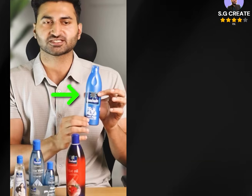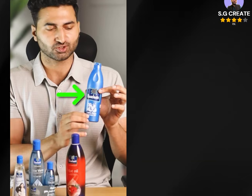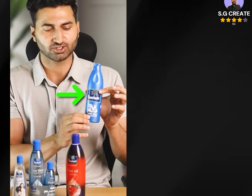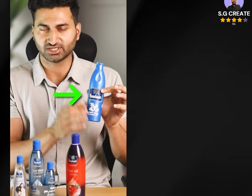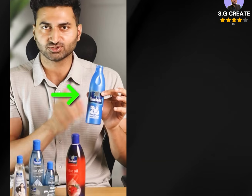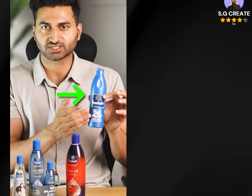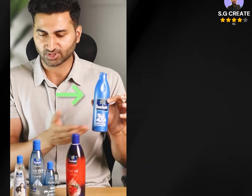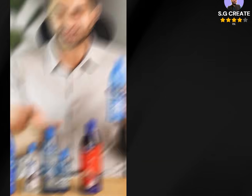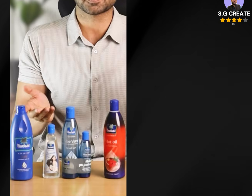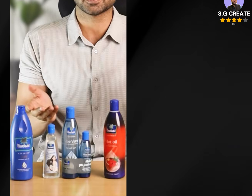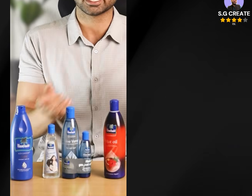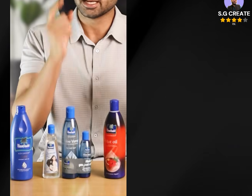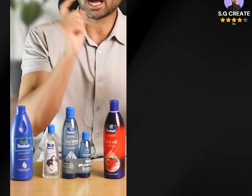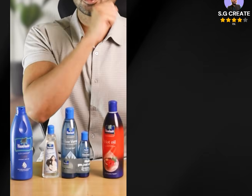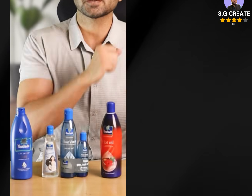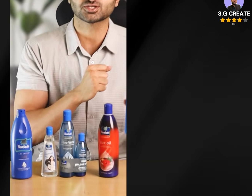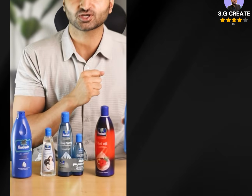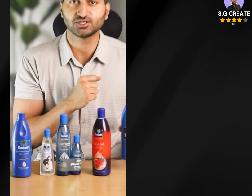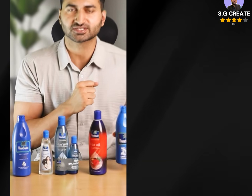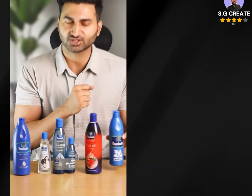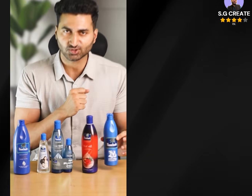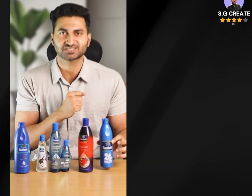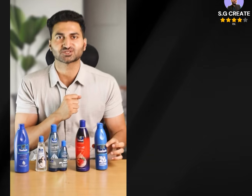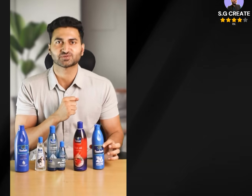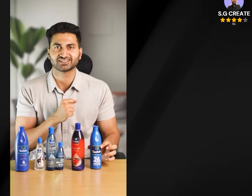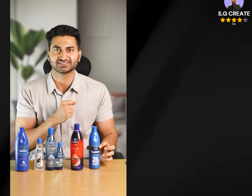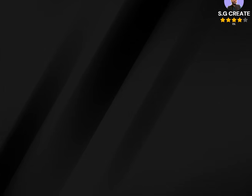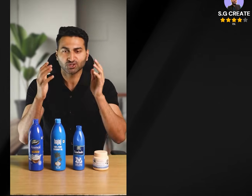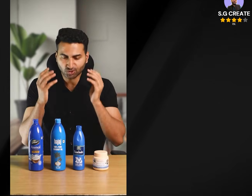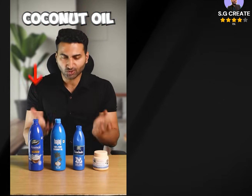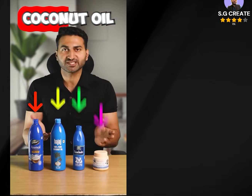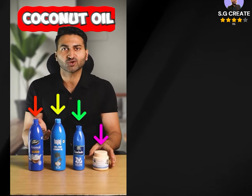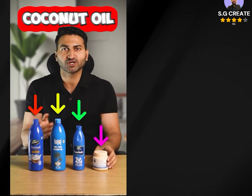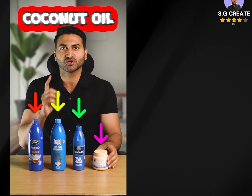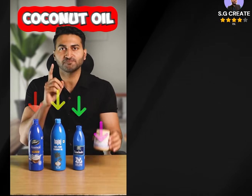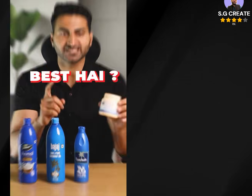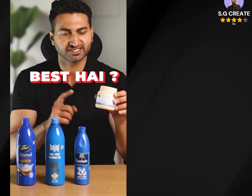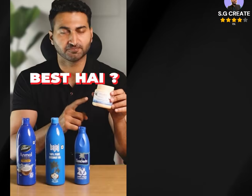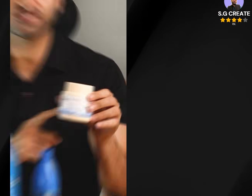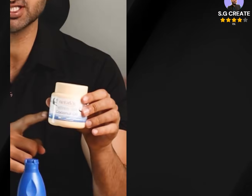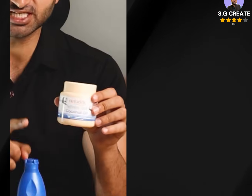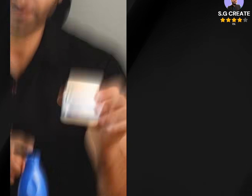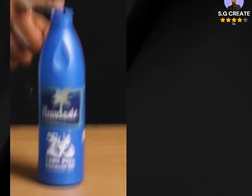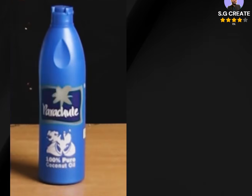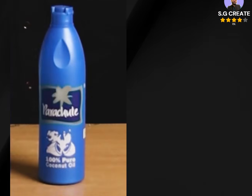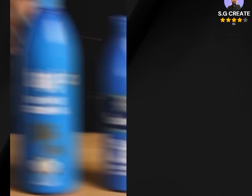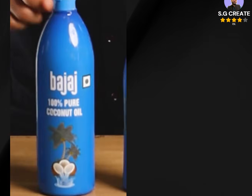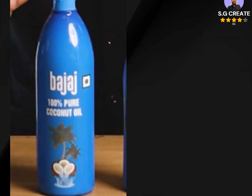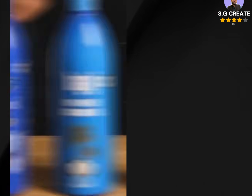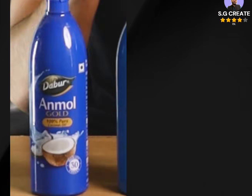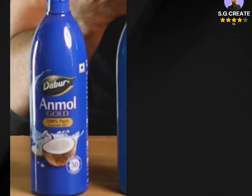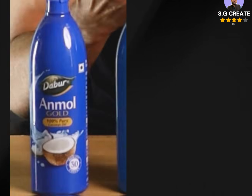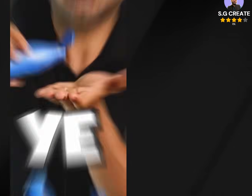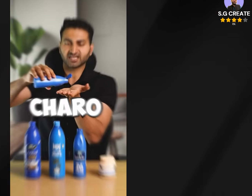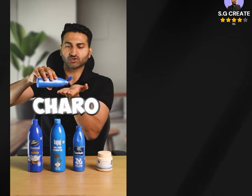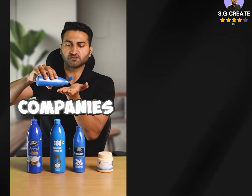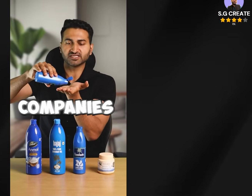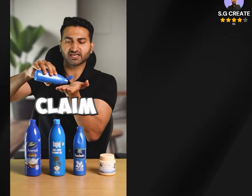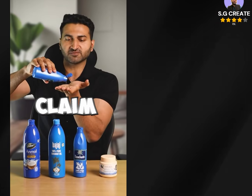slash कोकोनट ऑयल freezer यूज करूंगा इन test सब की this बजाय। आप is कौन सा one of the पैराशूट का यूज most करते हो, कमेंट्स reliable में जरूर बताइए। methods, दोस्तों, as कौन सा pure कोकोनट ऑयल coconut बेस्ट है? oil पतंजलि, solidifies पैराशूट, at बजाज या फिर temperatures डाबर का, below ये चारों around कंपनीज क्लेम 24 करती है